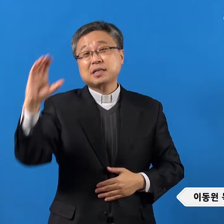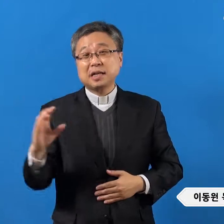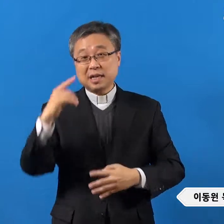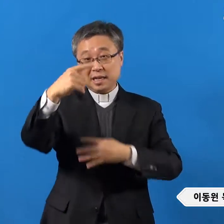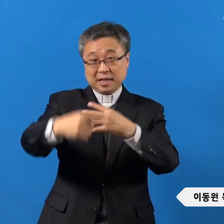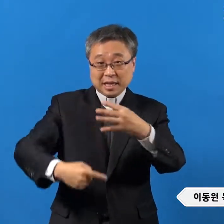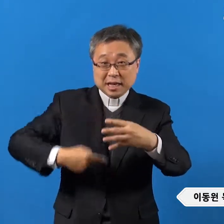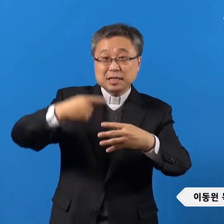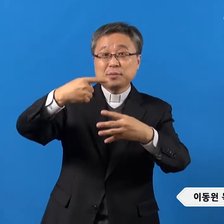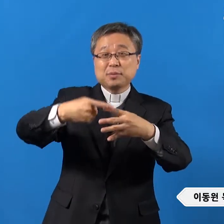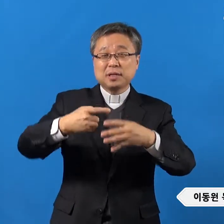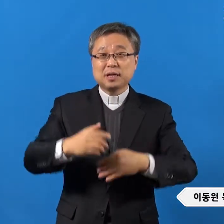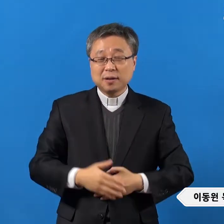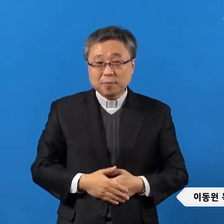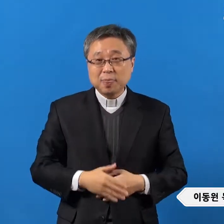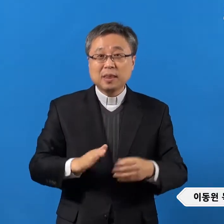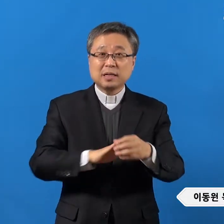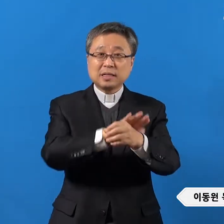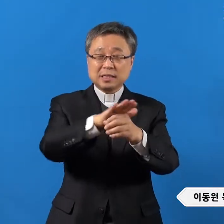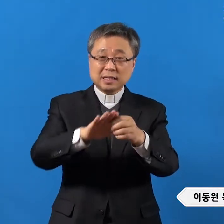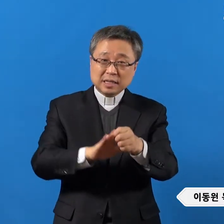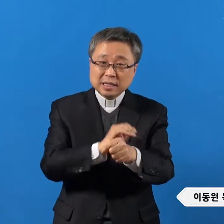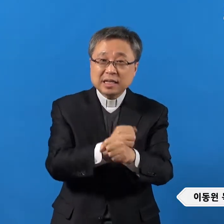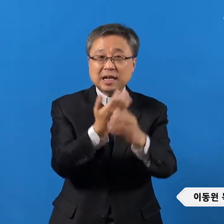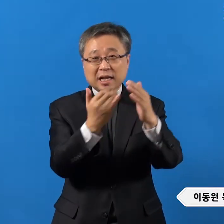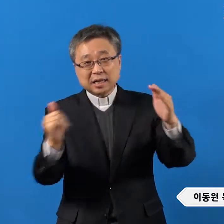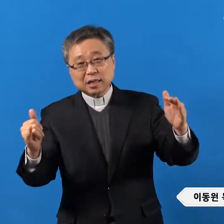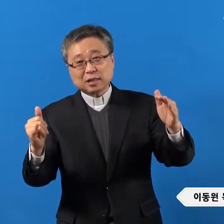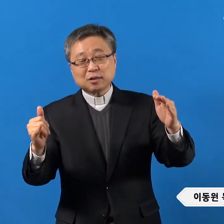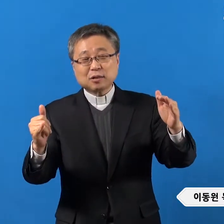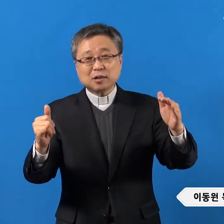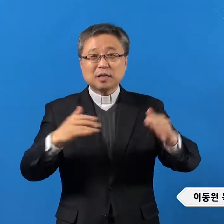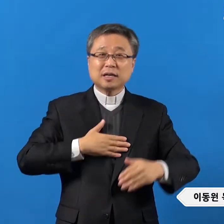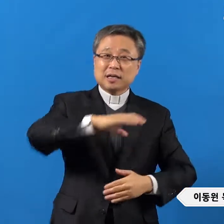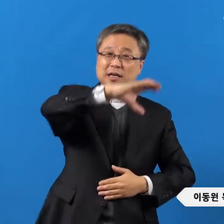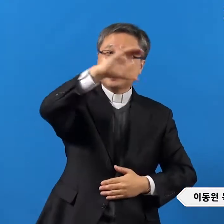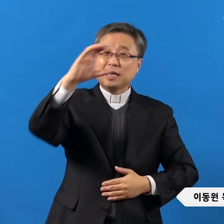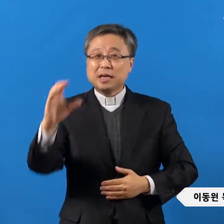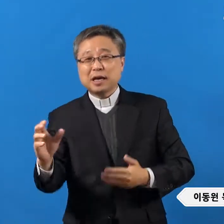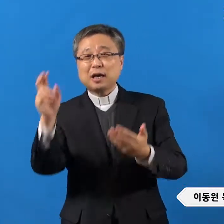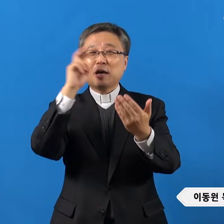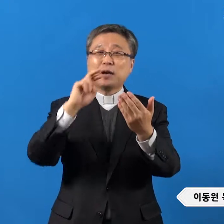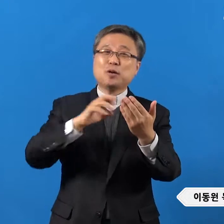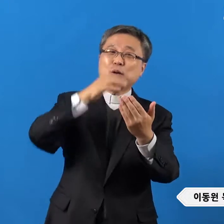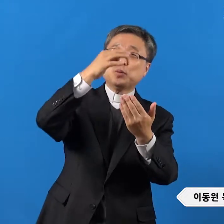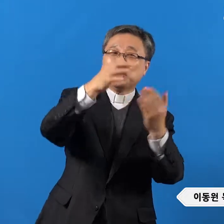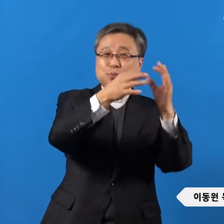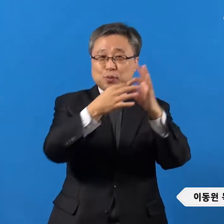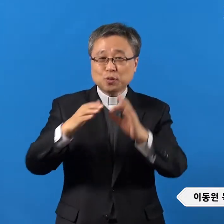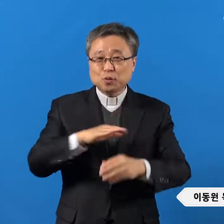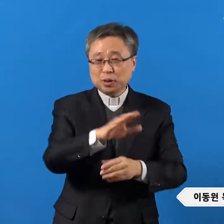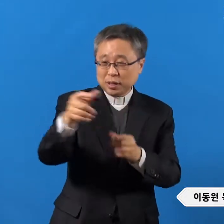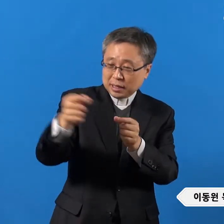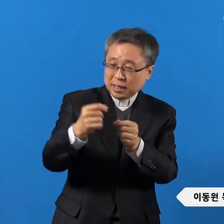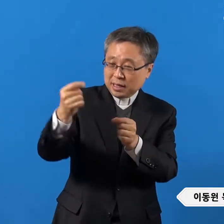성탄의 계절, 사랑하는 가족들과 캐롤을 부르면서 우리 곁에 다가오시는 그분을